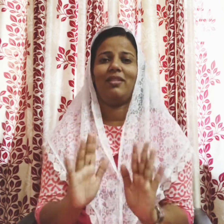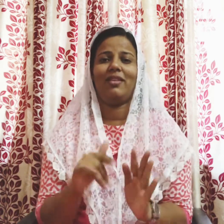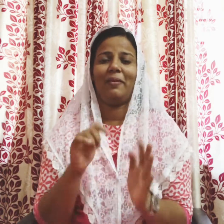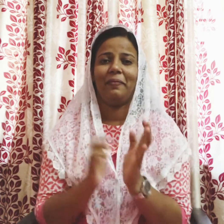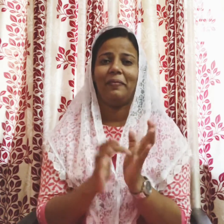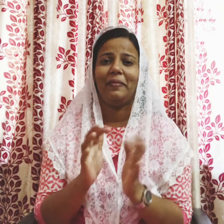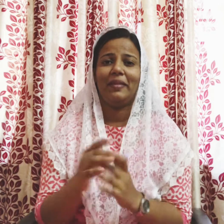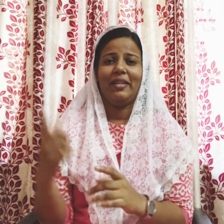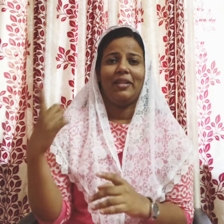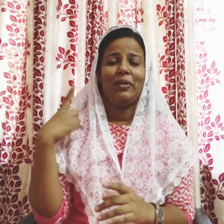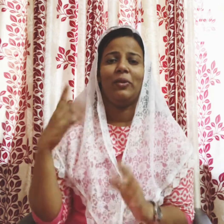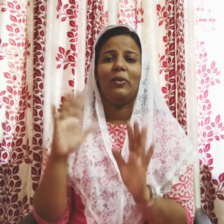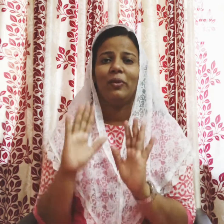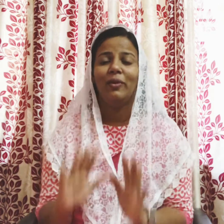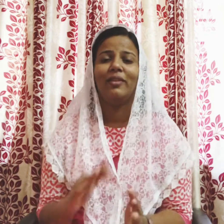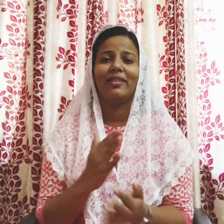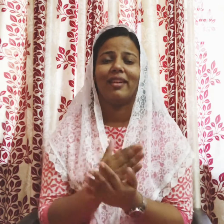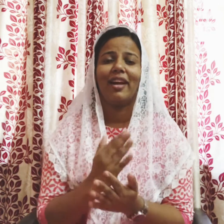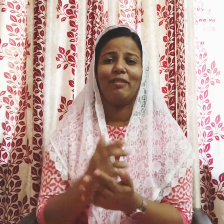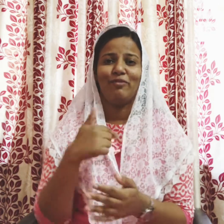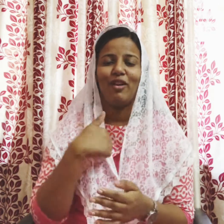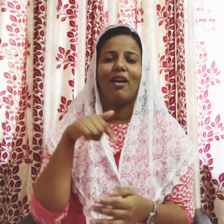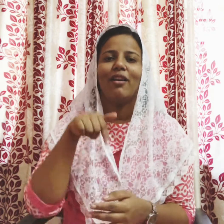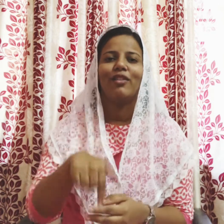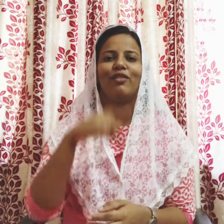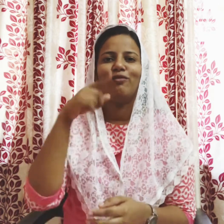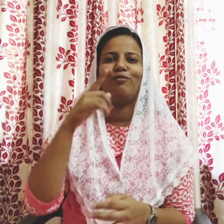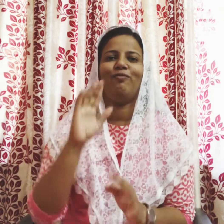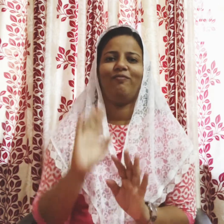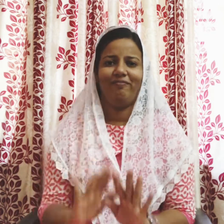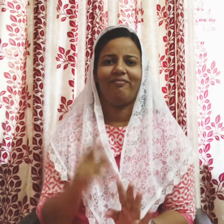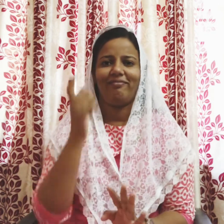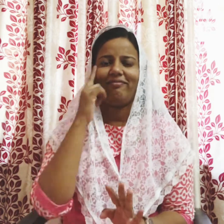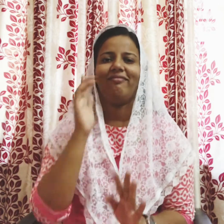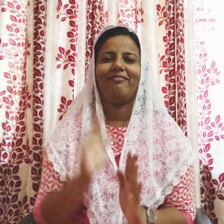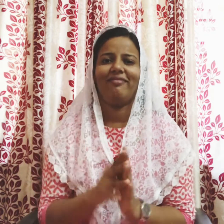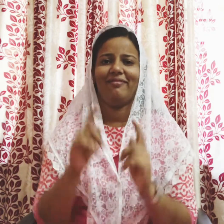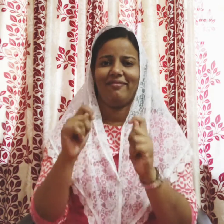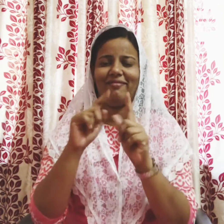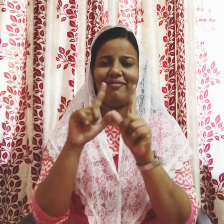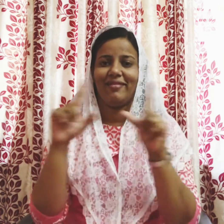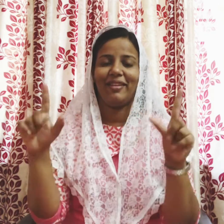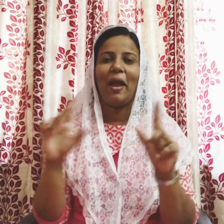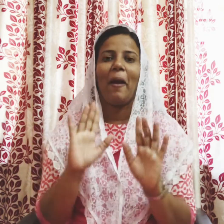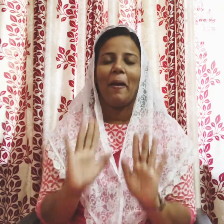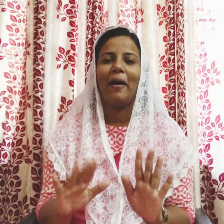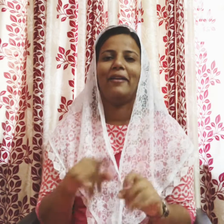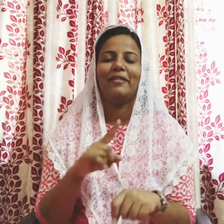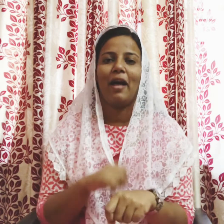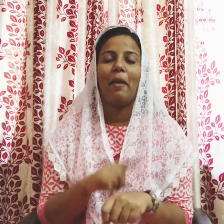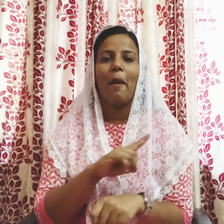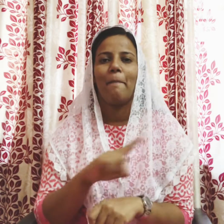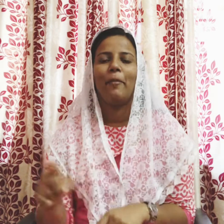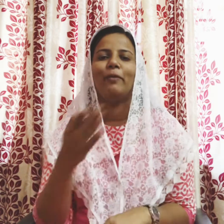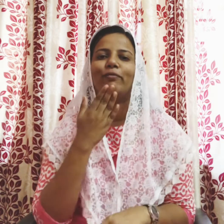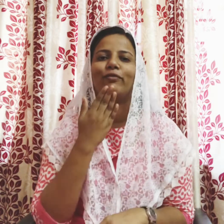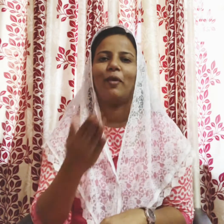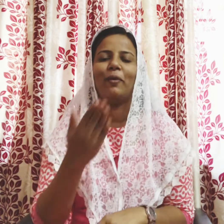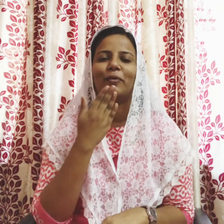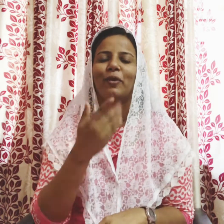കൊണ്ട്, കർത്താവ് എന്നെ നിലനിർത്തിയത് കൊണ്ട് ഞാൻ ഇന്ന് ഈ അവസ്ഥയിൽ എത്തിയിരിക്കുന്നത്. ഹല്ലേലൂയ. അങ്ങനെ വരുമ്പോൾ എന്താണെന്നറിയാമോ, നമുക്ക് നന്ദിയോടെ കർത്താവിന്